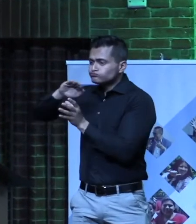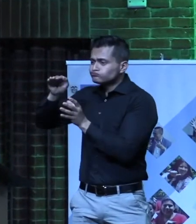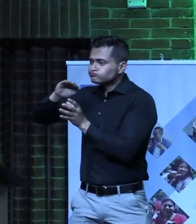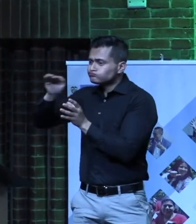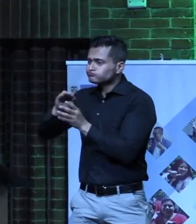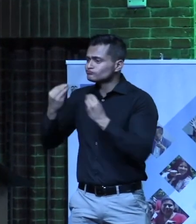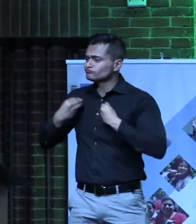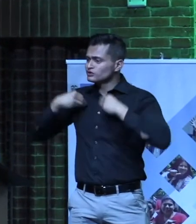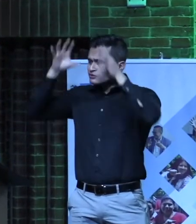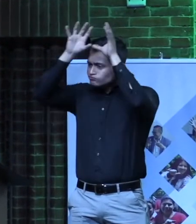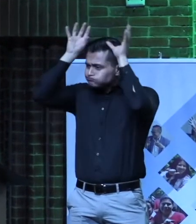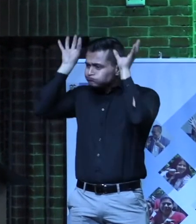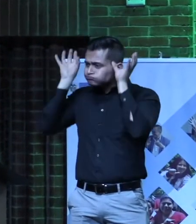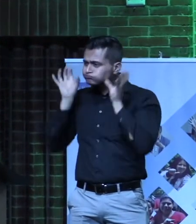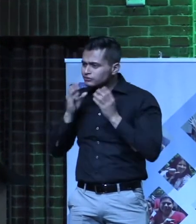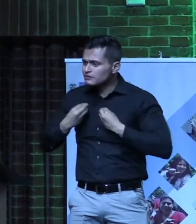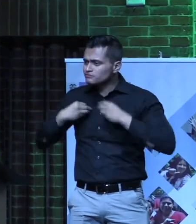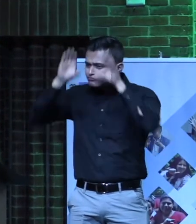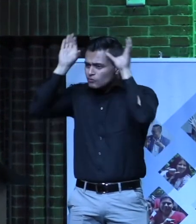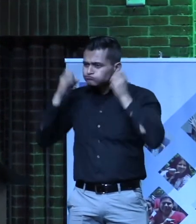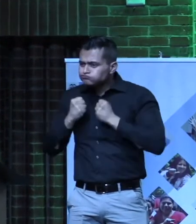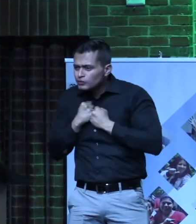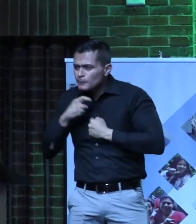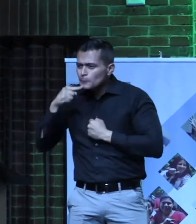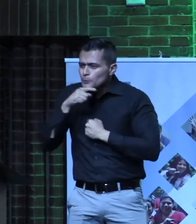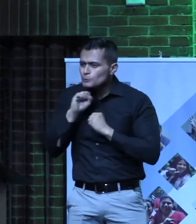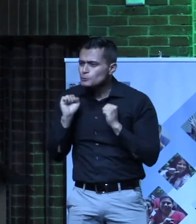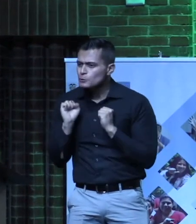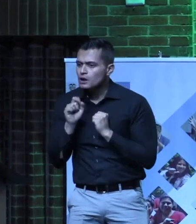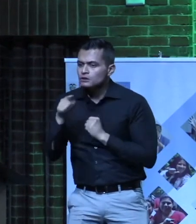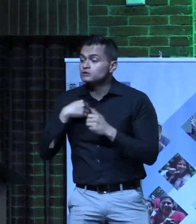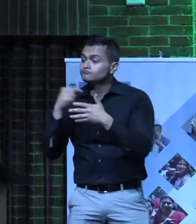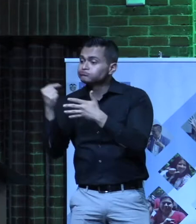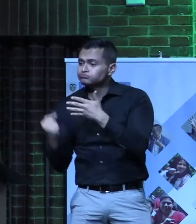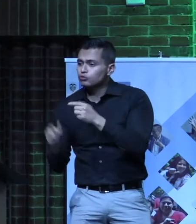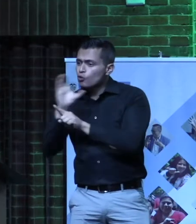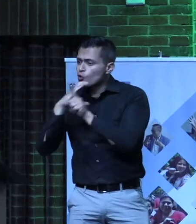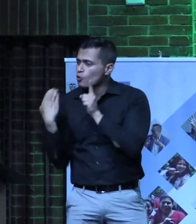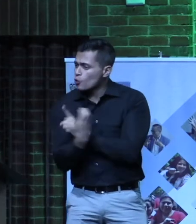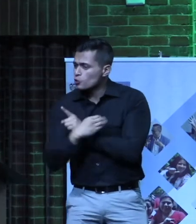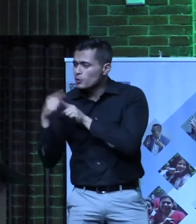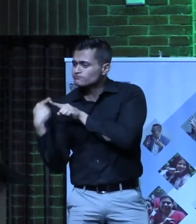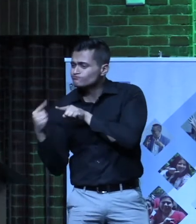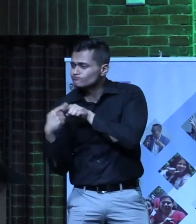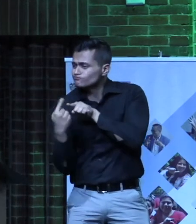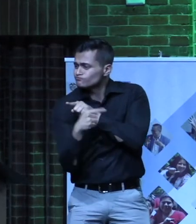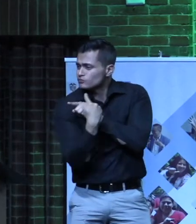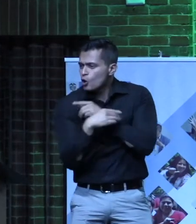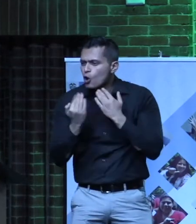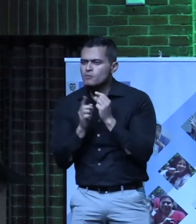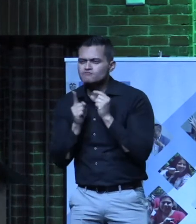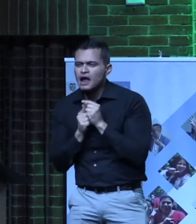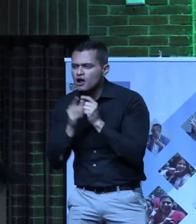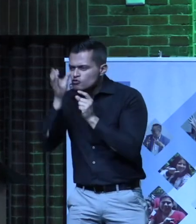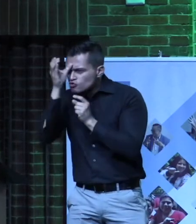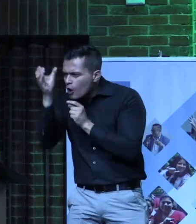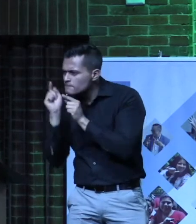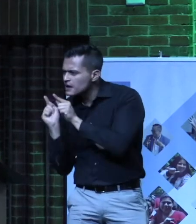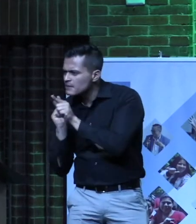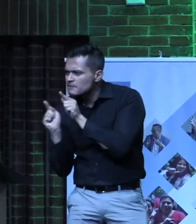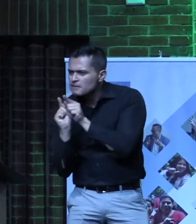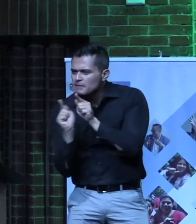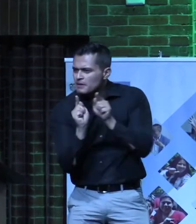o menos 17 tonalidades de blanco y tienen un nombre para cada uno, porque su contexto y su cultura los llevó a